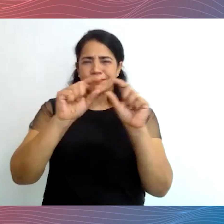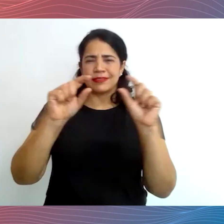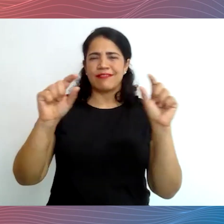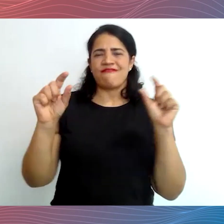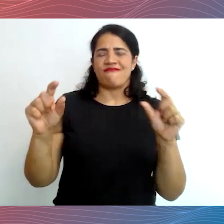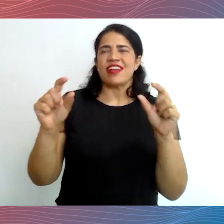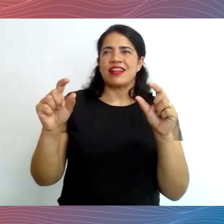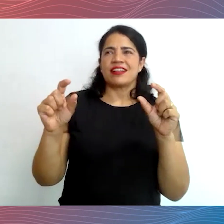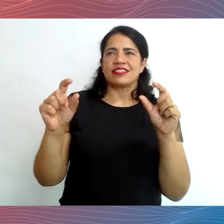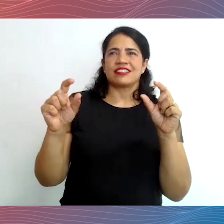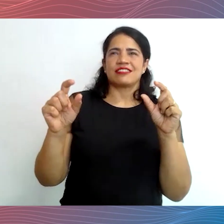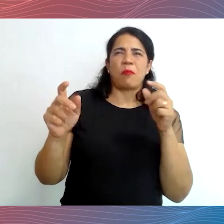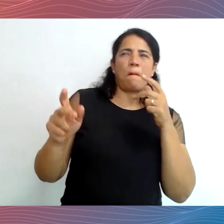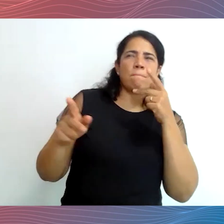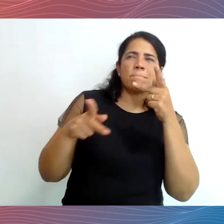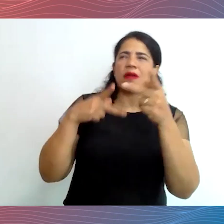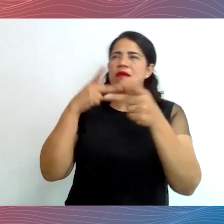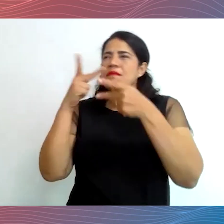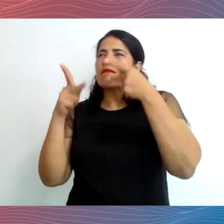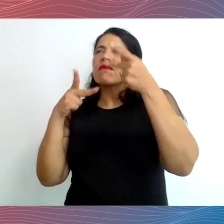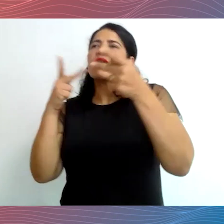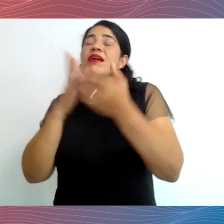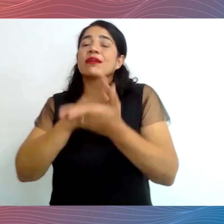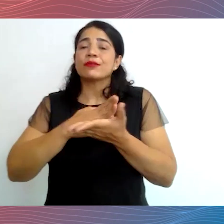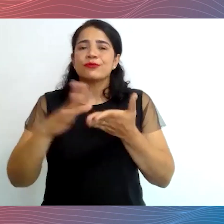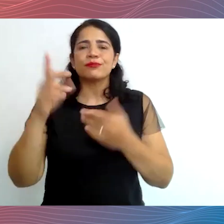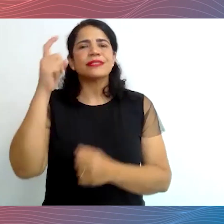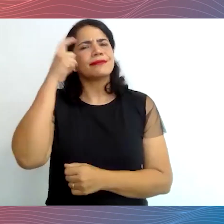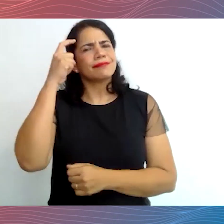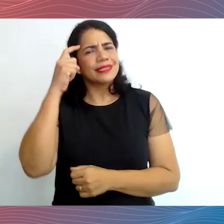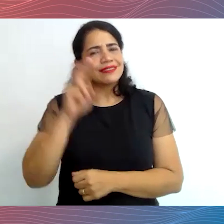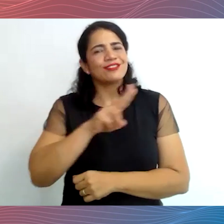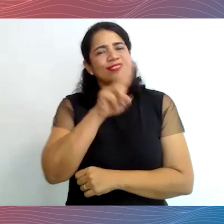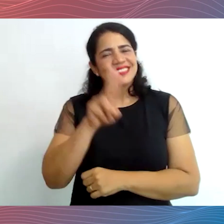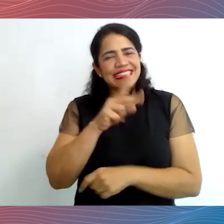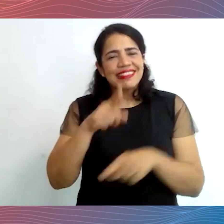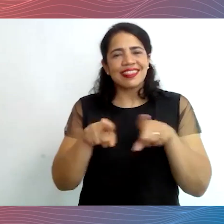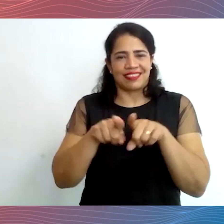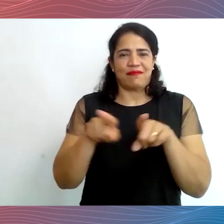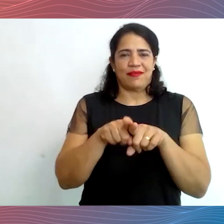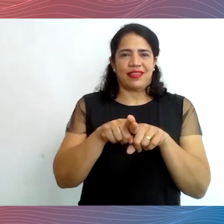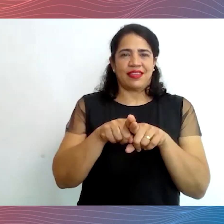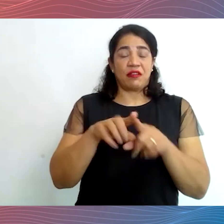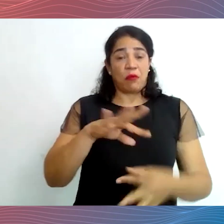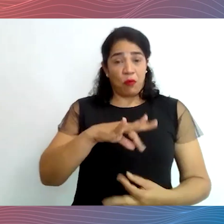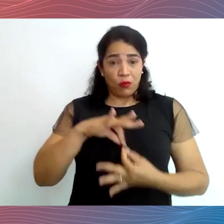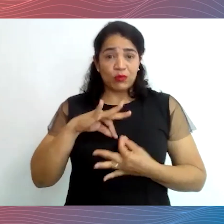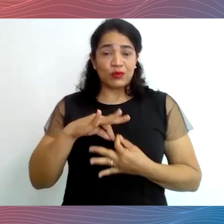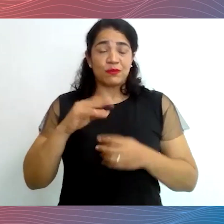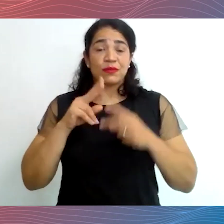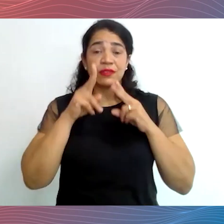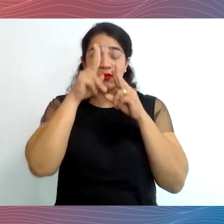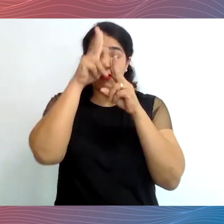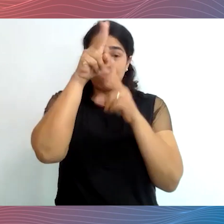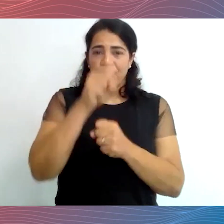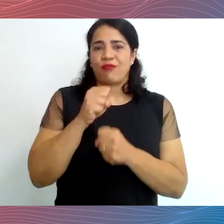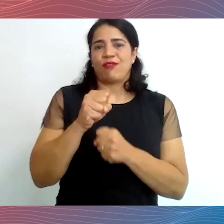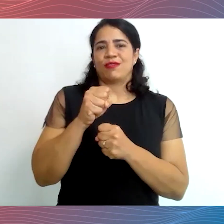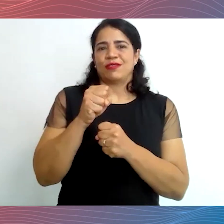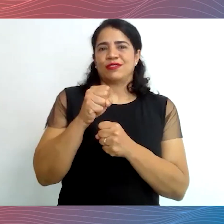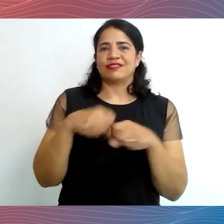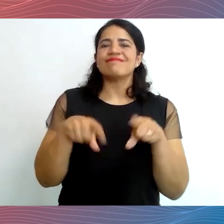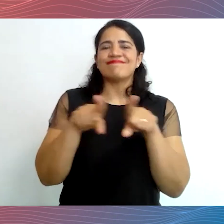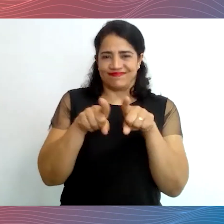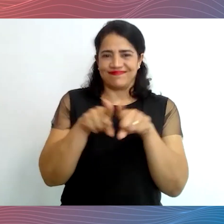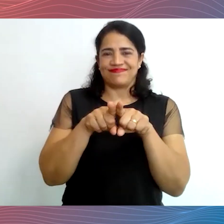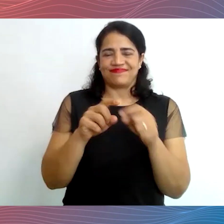a mente. O seu espírito é exercitado, você tem um espírito forte, mas você também, a sua mente é alimentada também. Só que